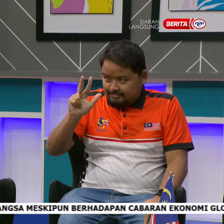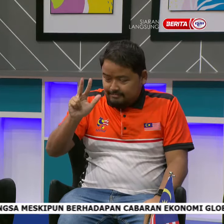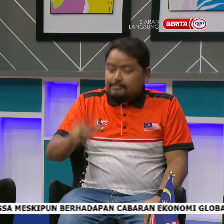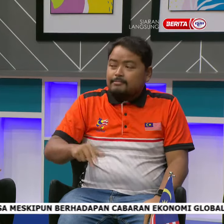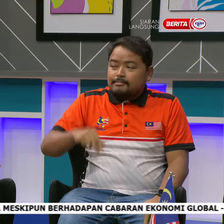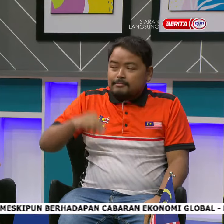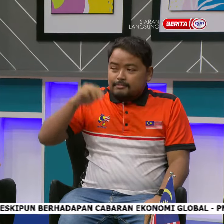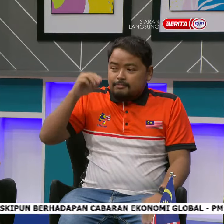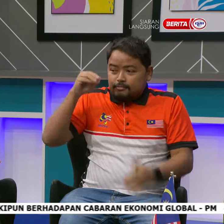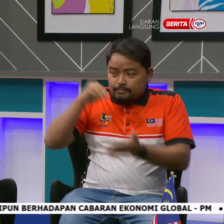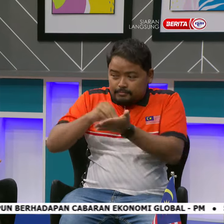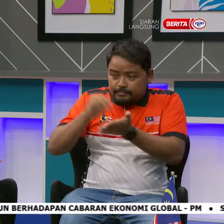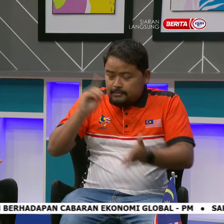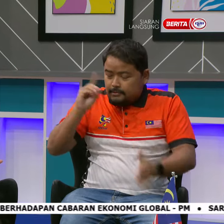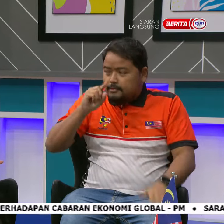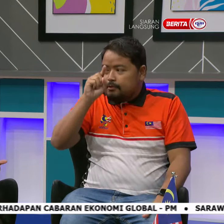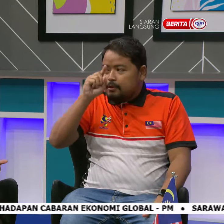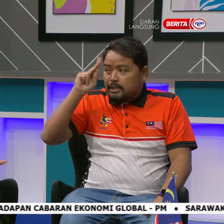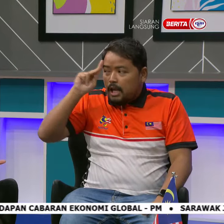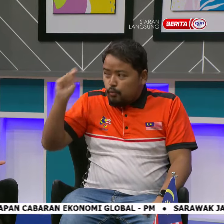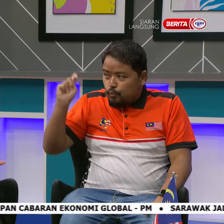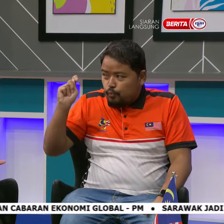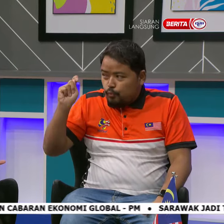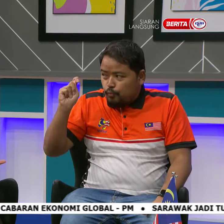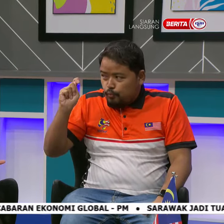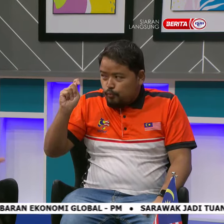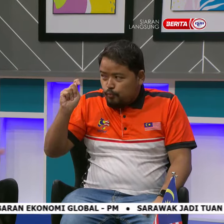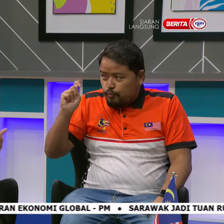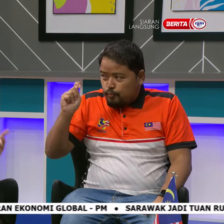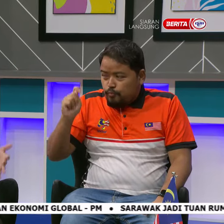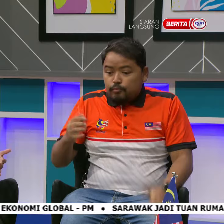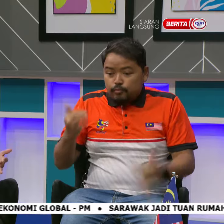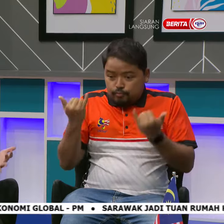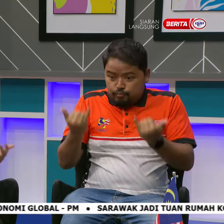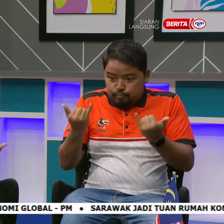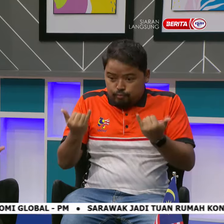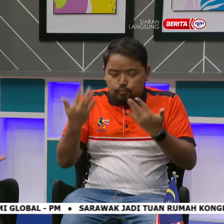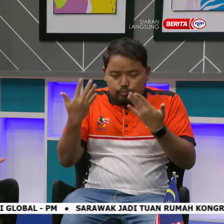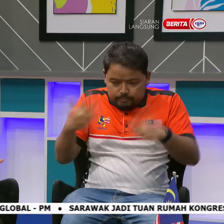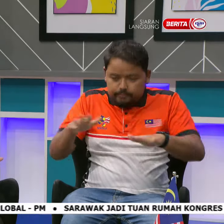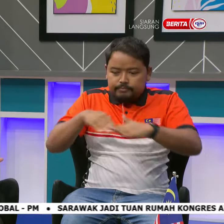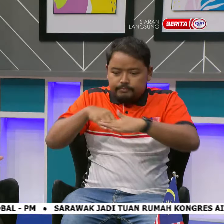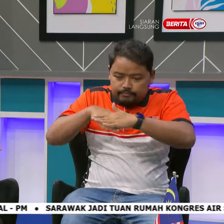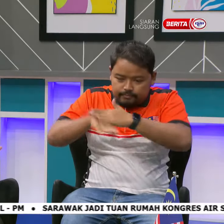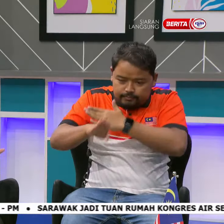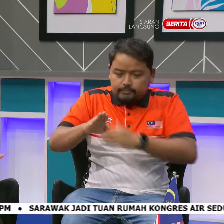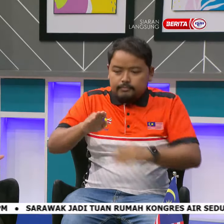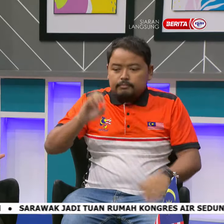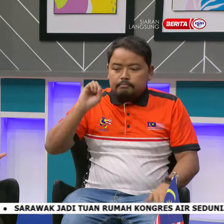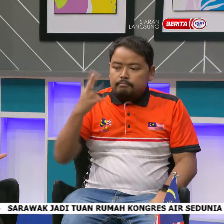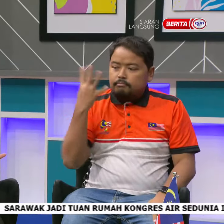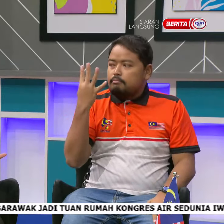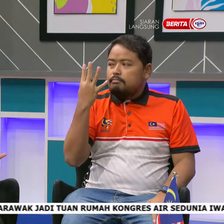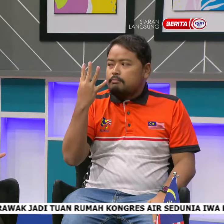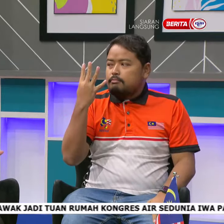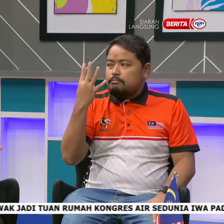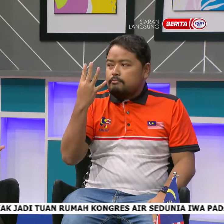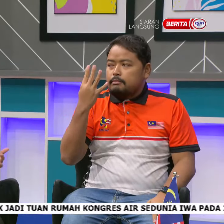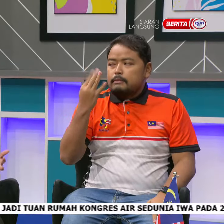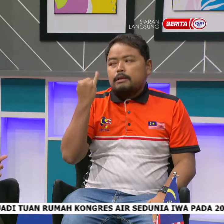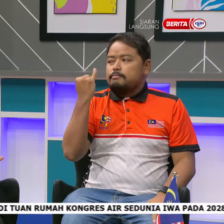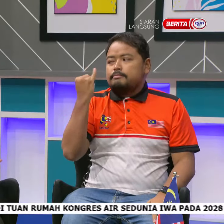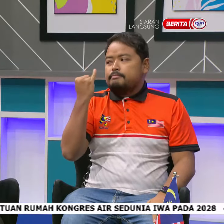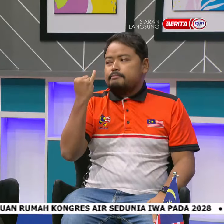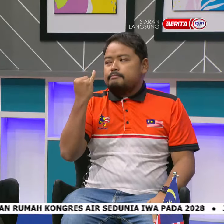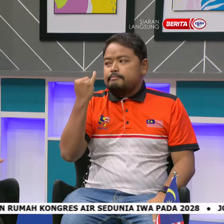memilih di Kuala Lumpur fasa 2 di Korea di Klaten dan sekarang mereka dalam fase akhir latihan fase akhir bertempat di